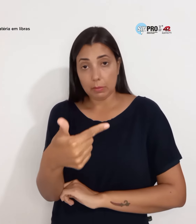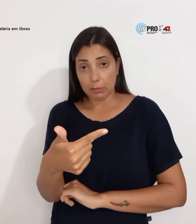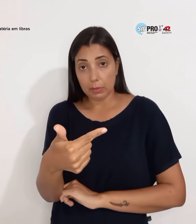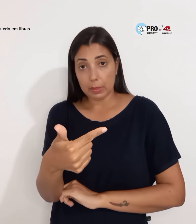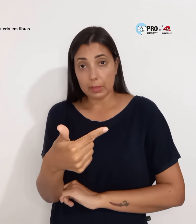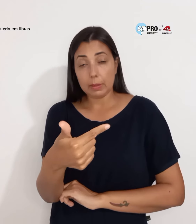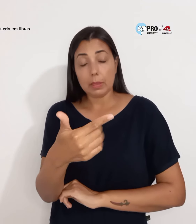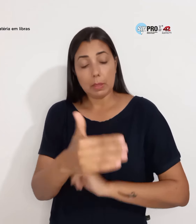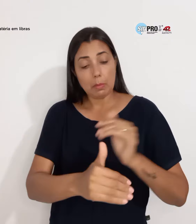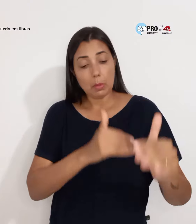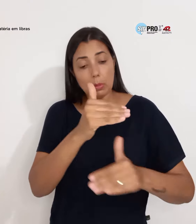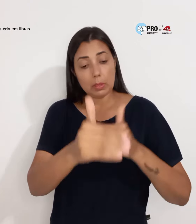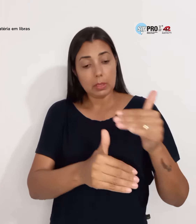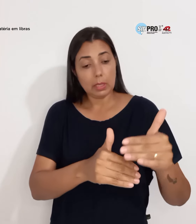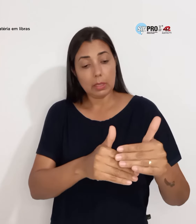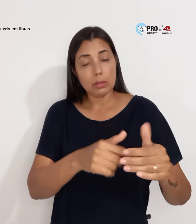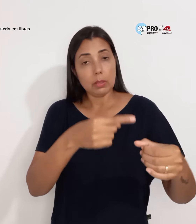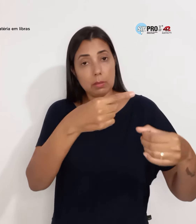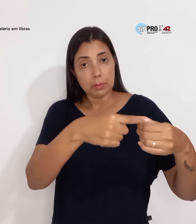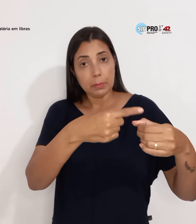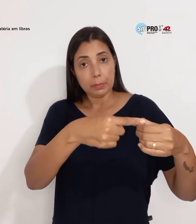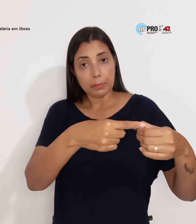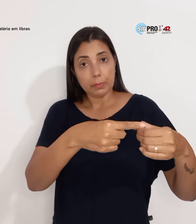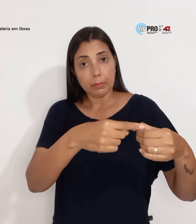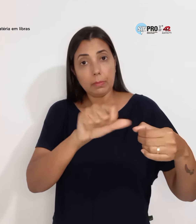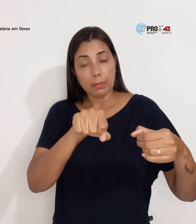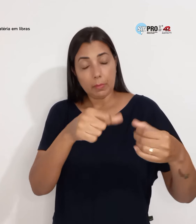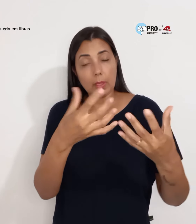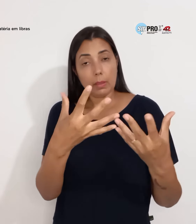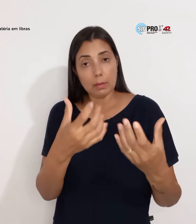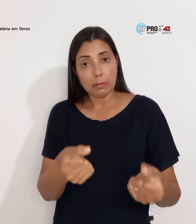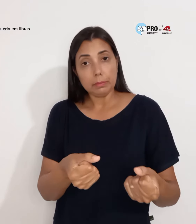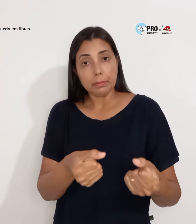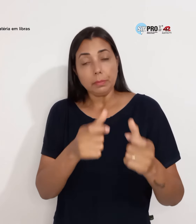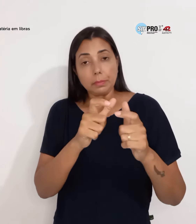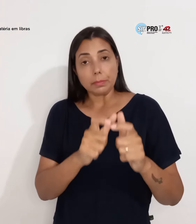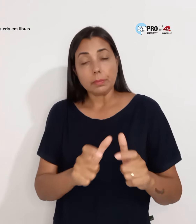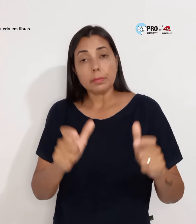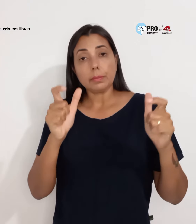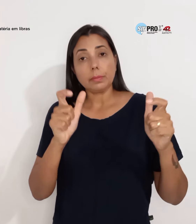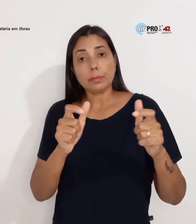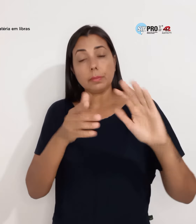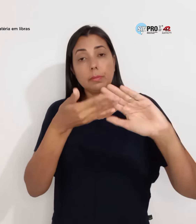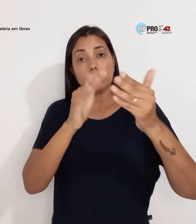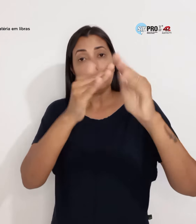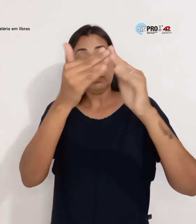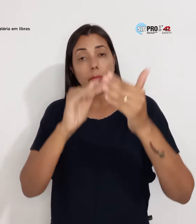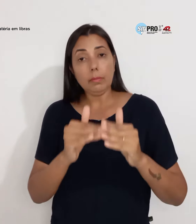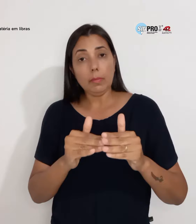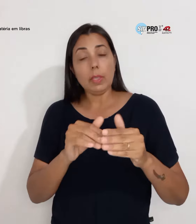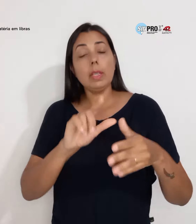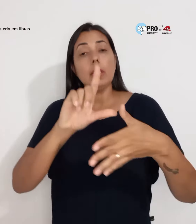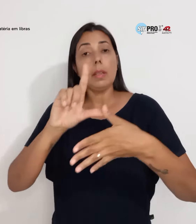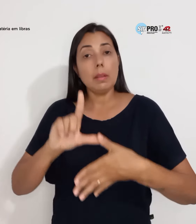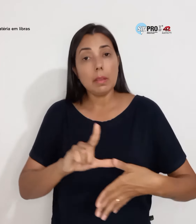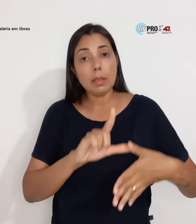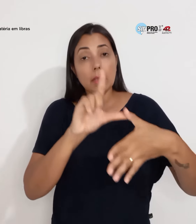32 e em processo de urbanização, é considerada a maior favela da América Latina. Com mais